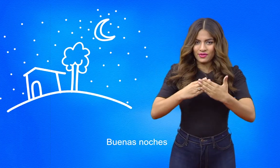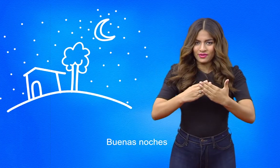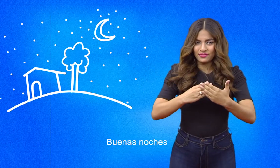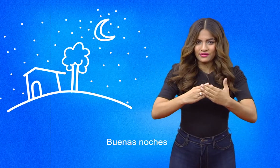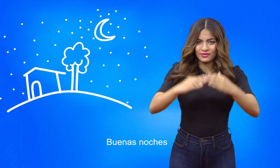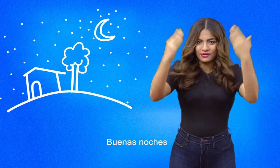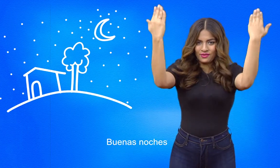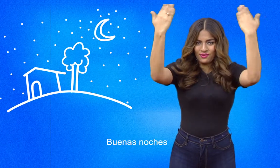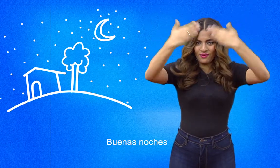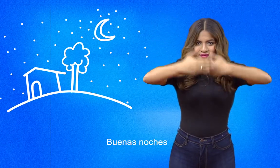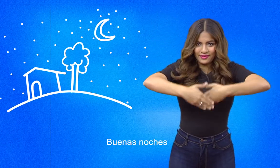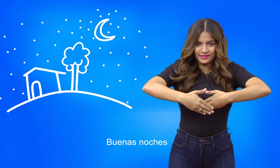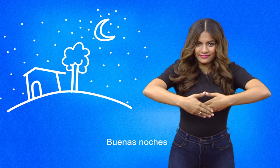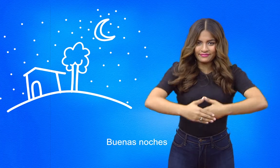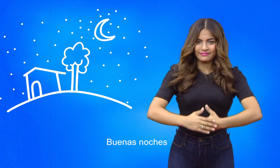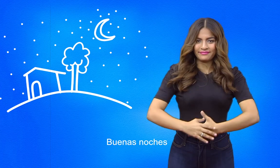Buenas noches.